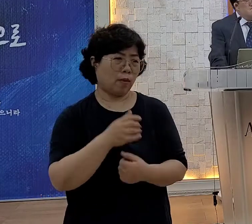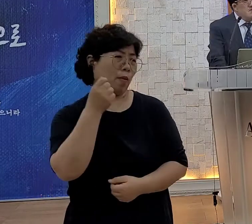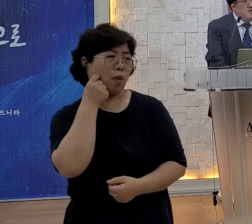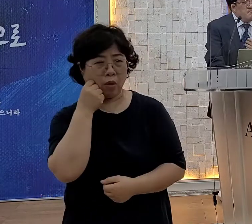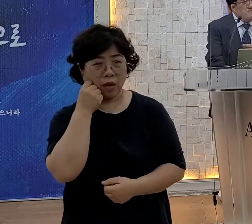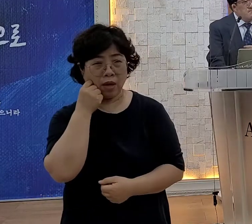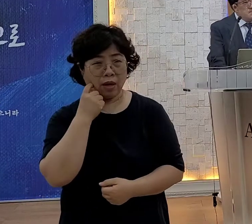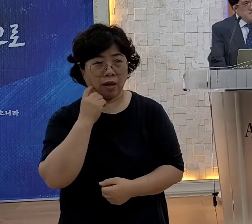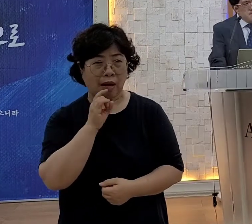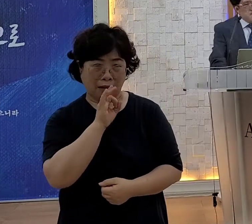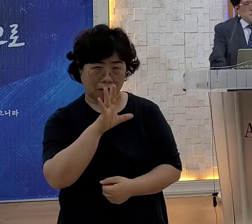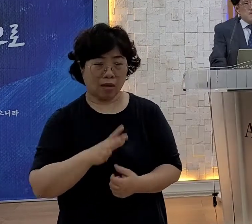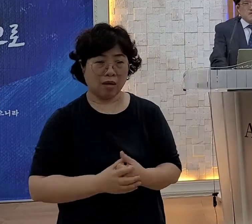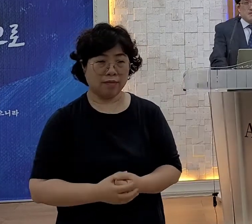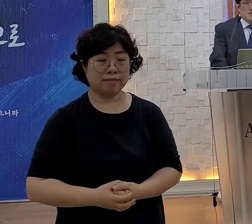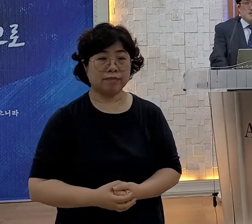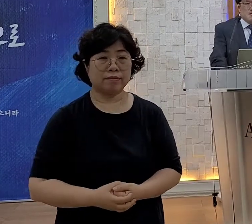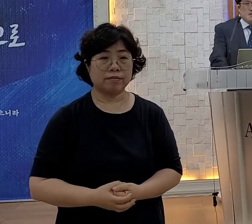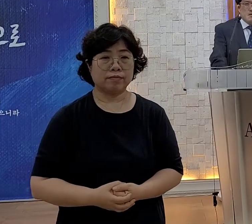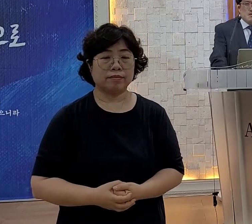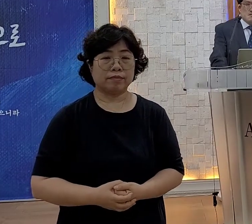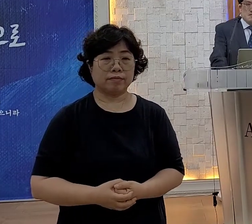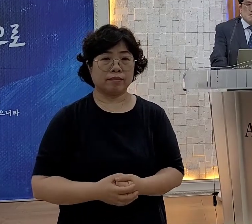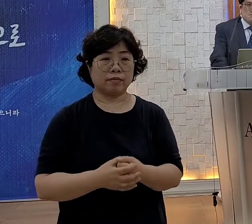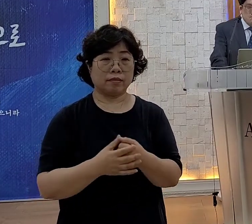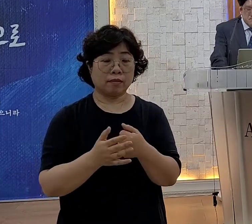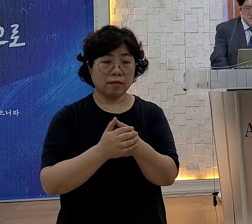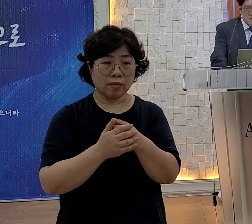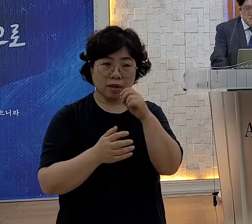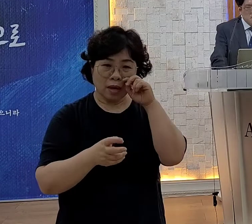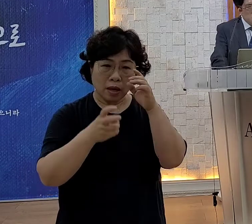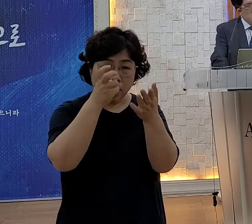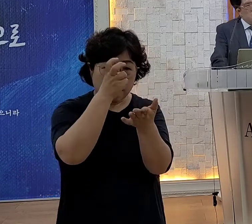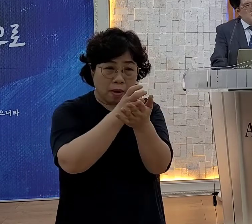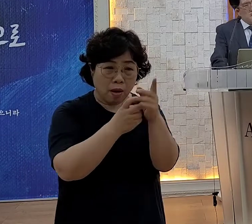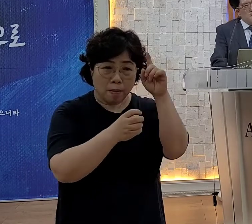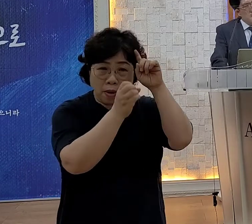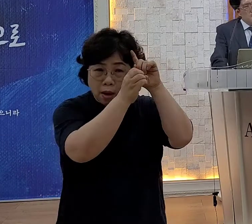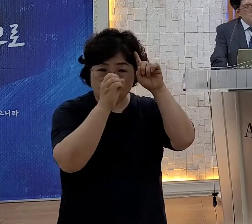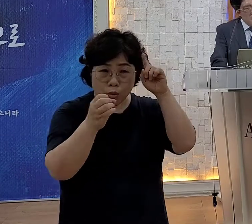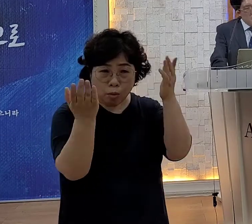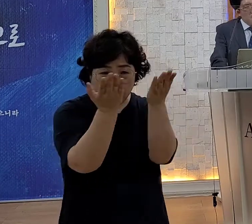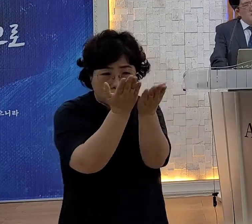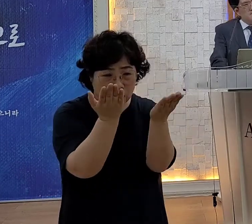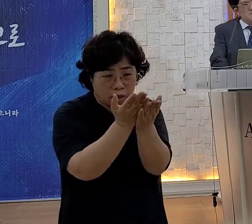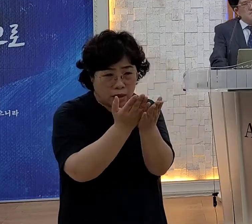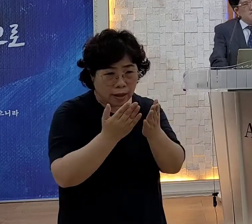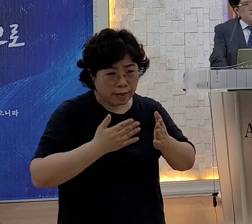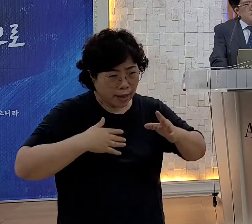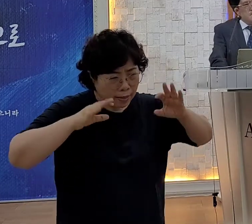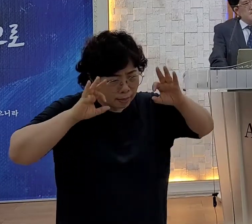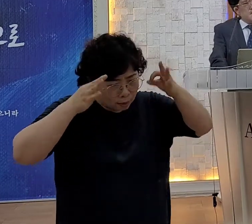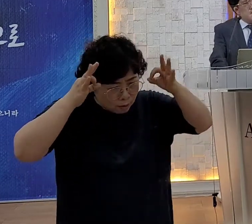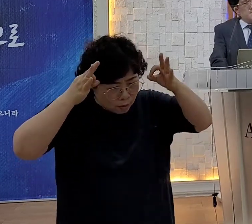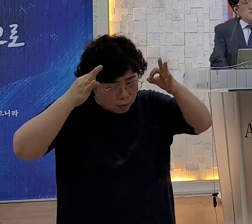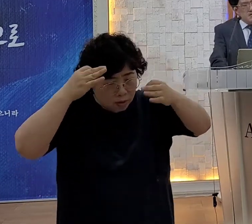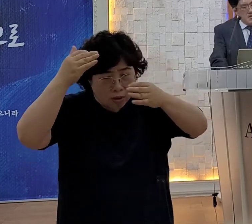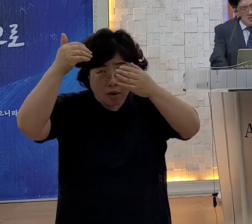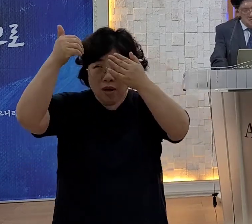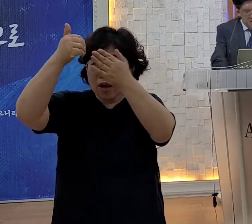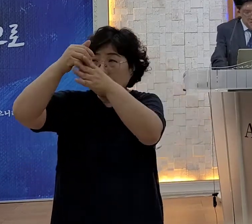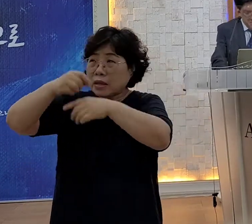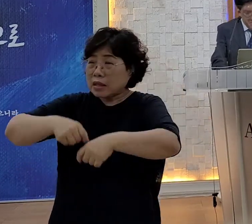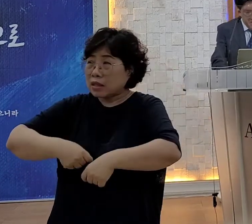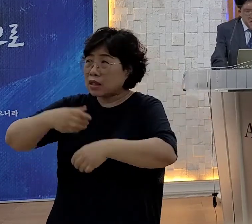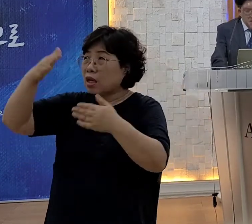이것을 오늘 우리에게 보여주는 첫 번째. 그래서 이 율법으로는 우리가 우리의 어떤 노력으로는 저 하나님의